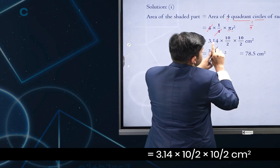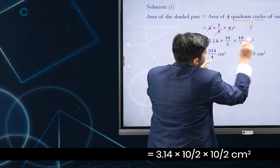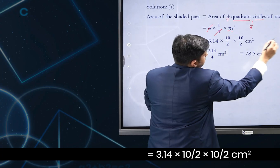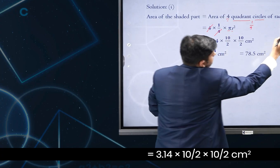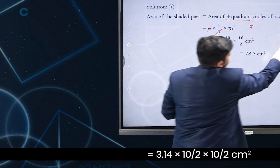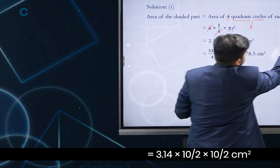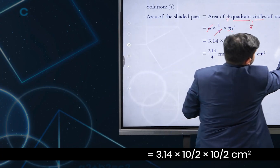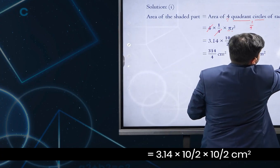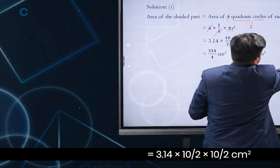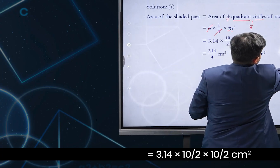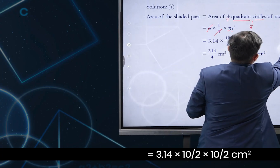2.